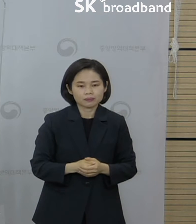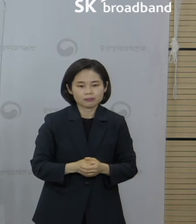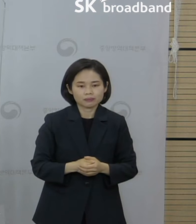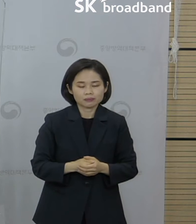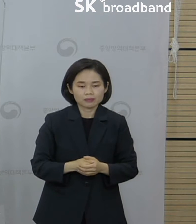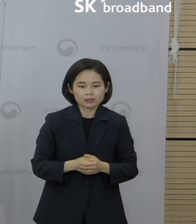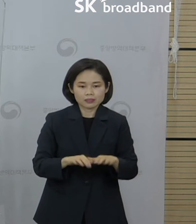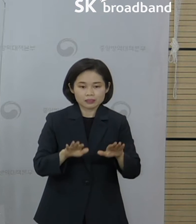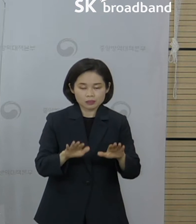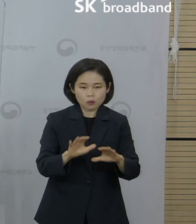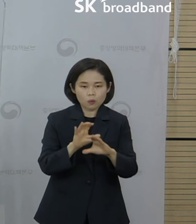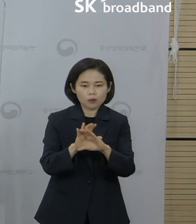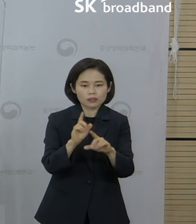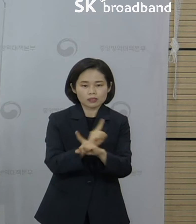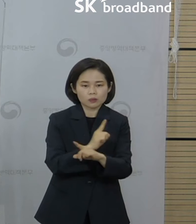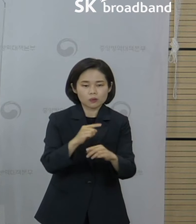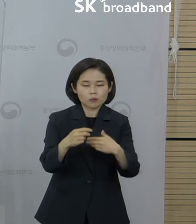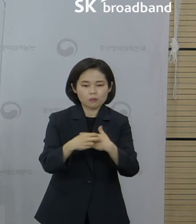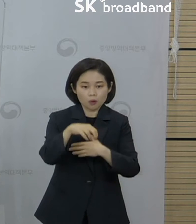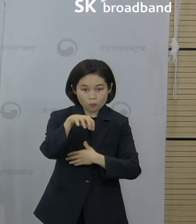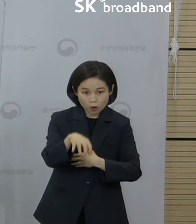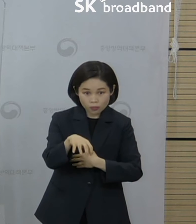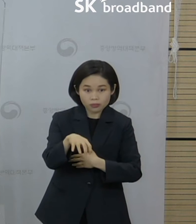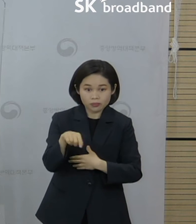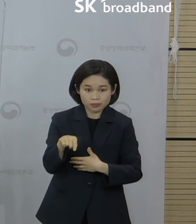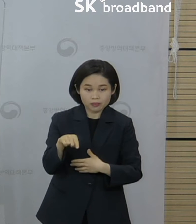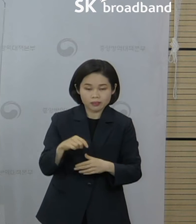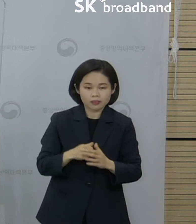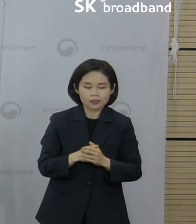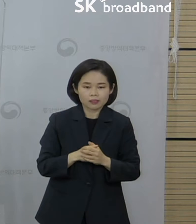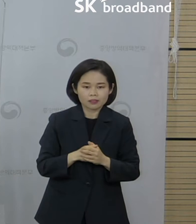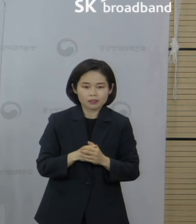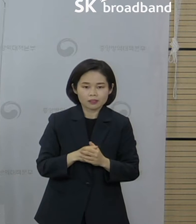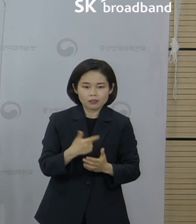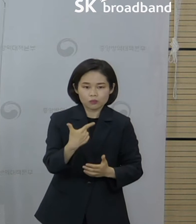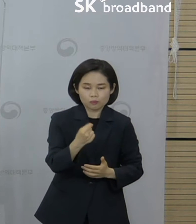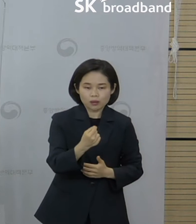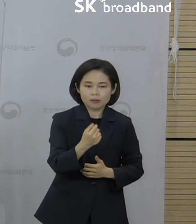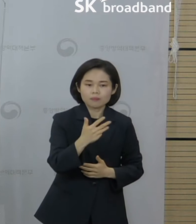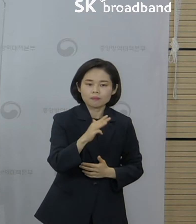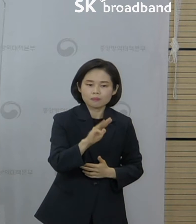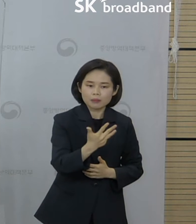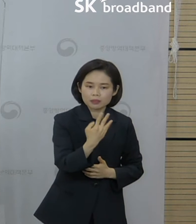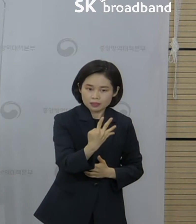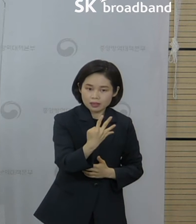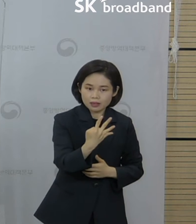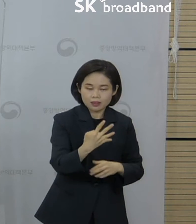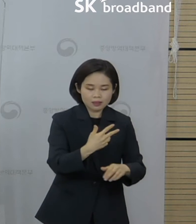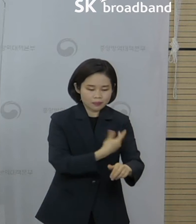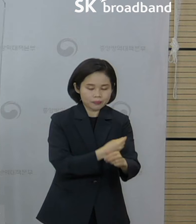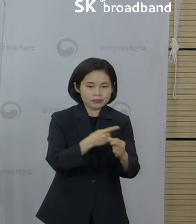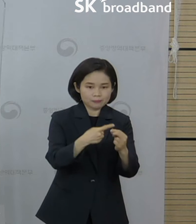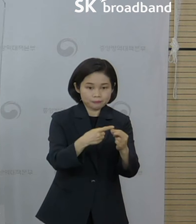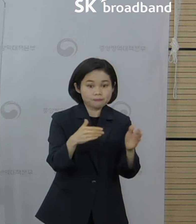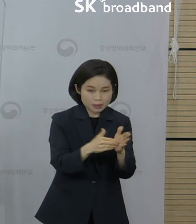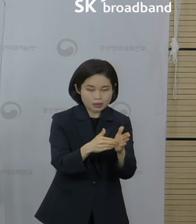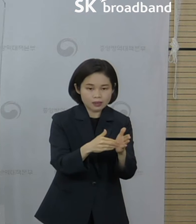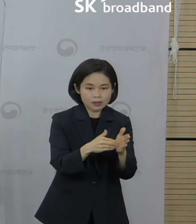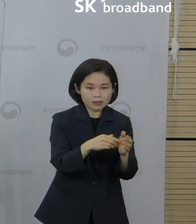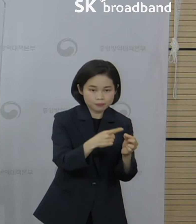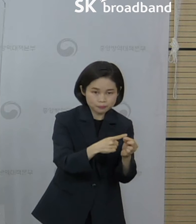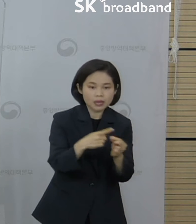접종이 진행 중인 코로나19 치료병원의 경우에는 6만 804명이 1차 예방접종을